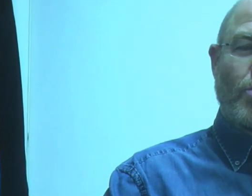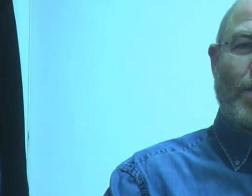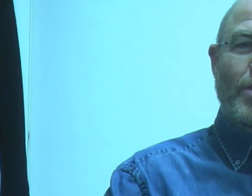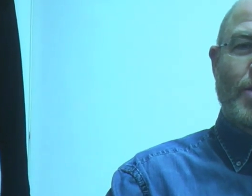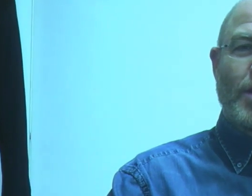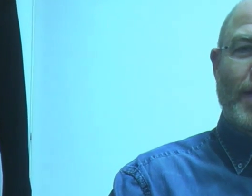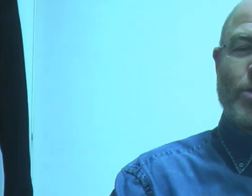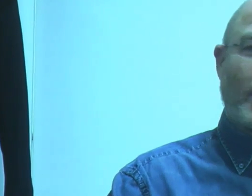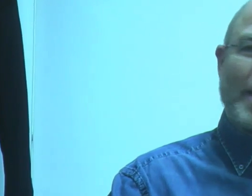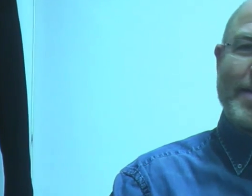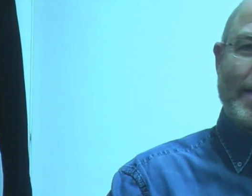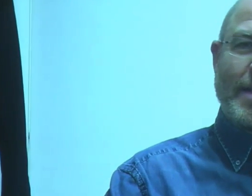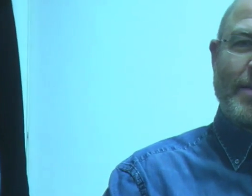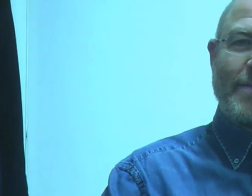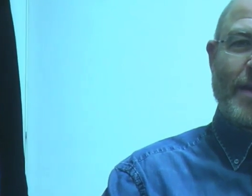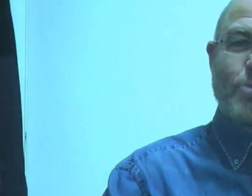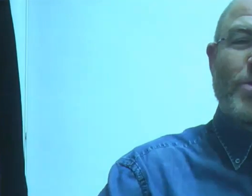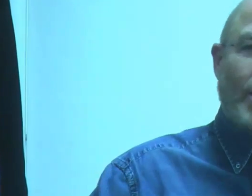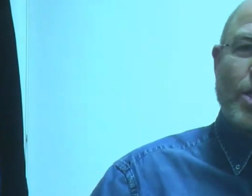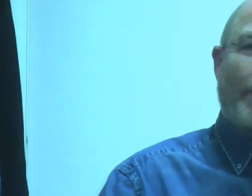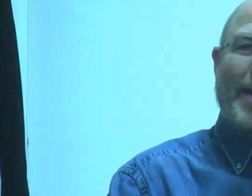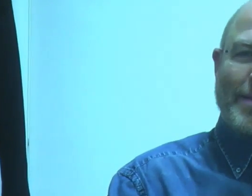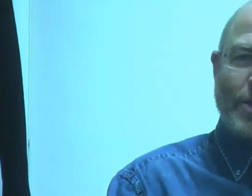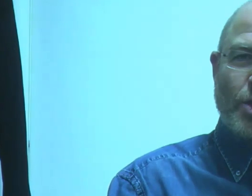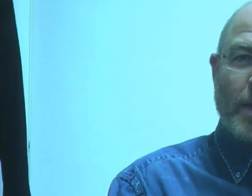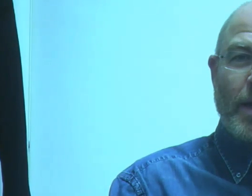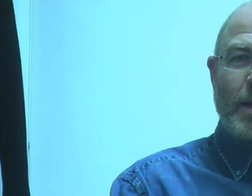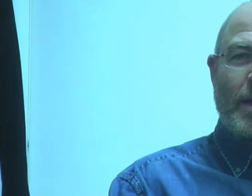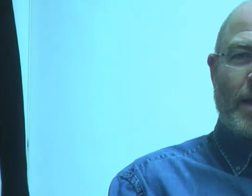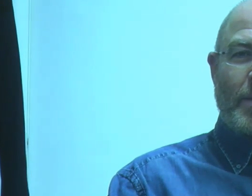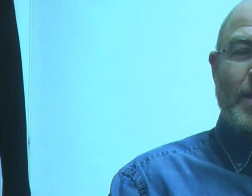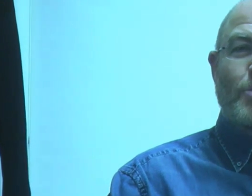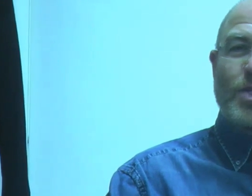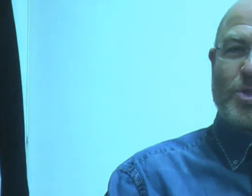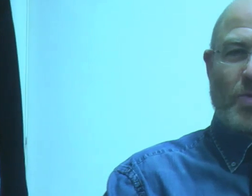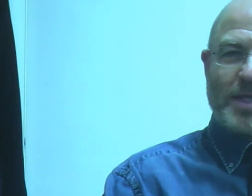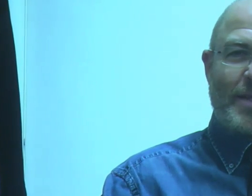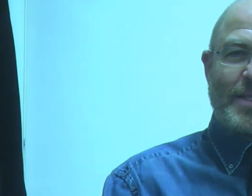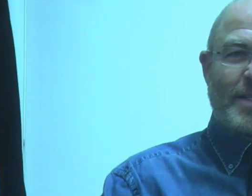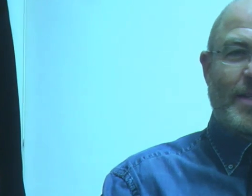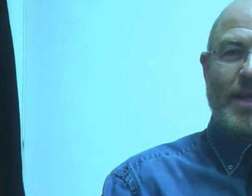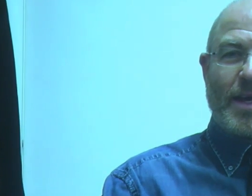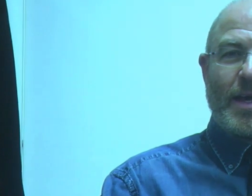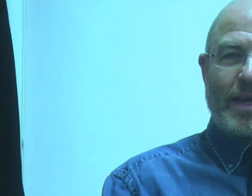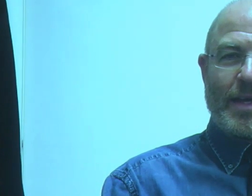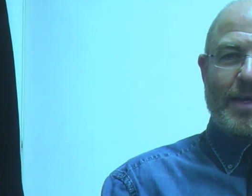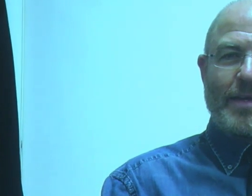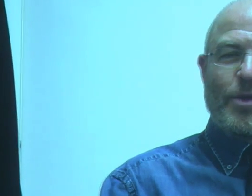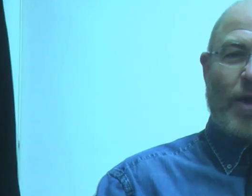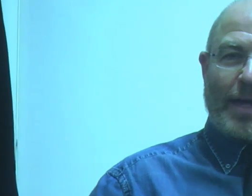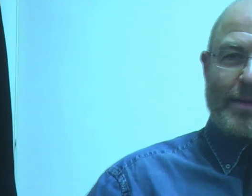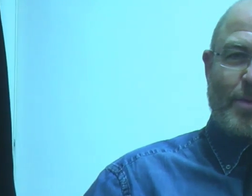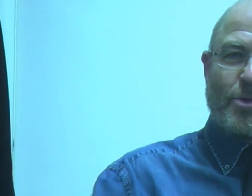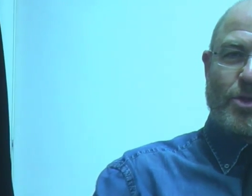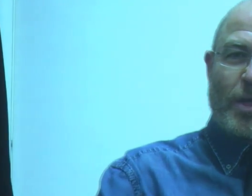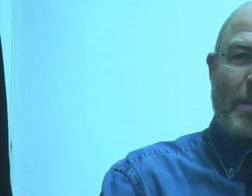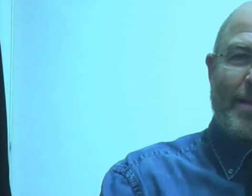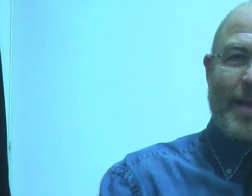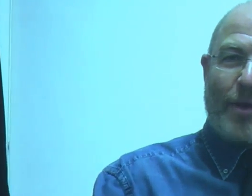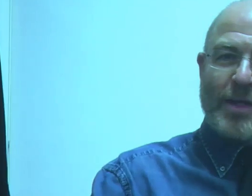in cui la vostra città totalmente si identifica tutta la città partecipa a me è successo in questi anni di sentire l'edicolante